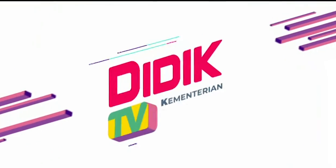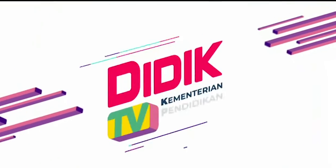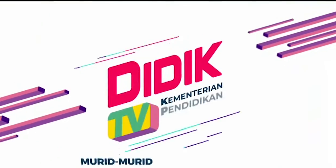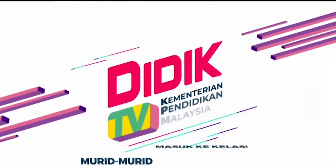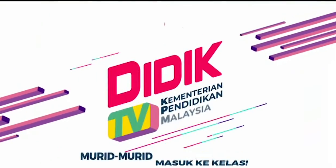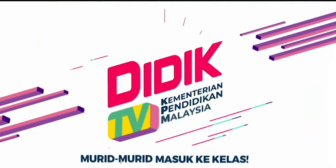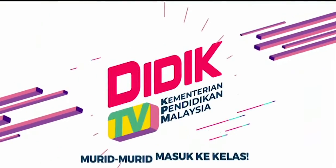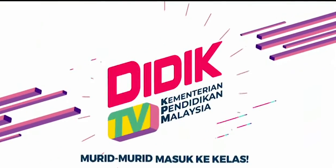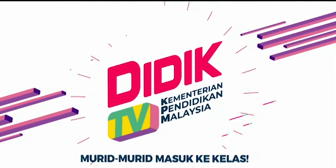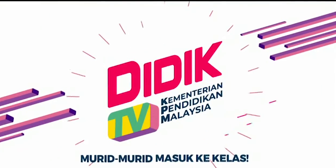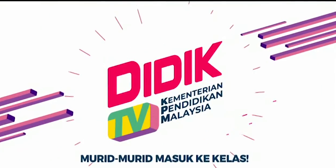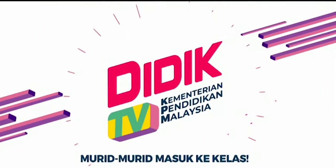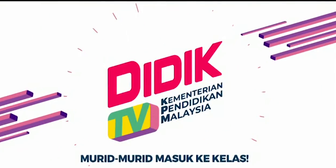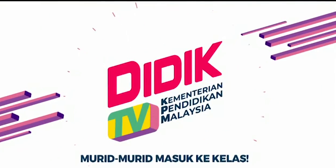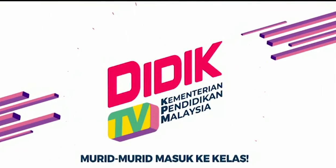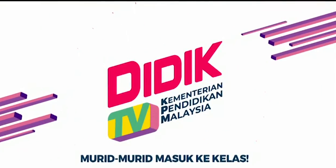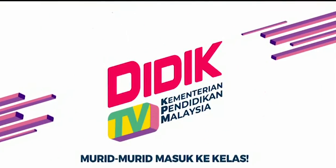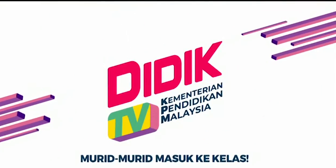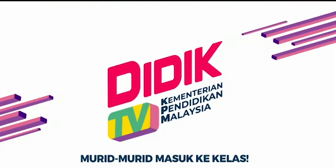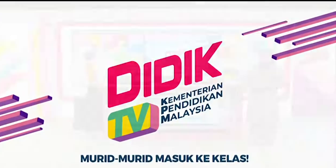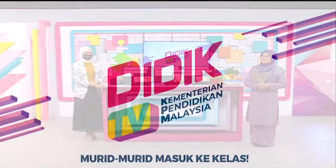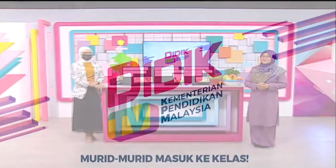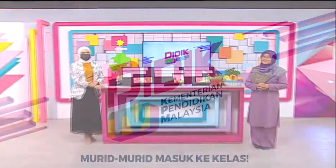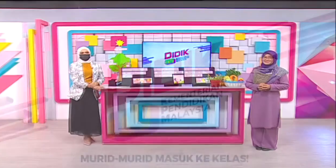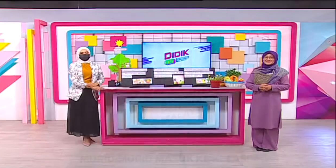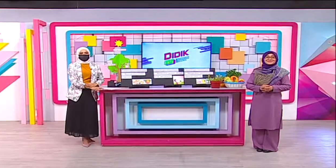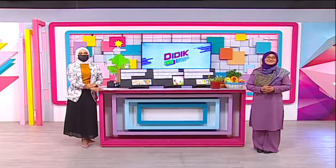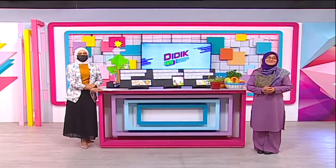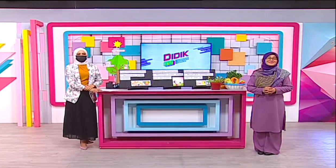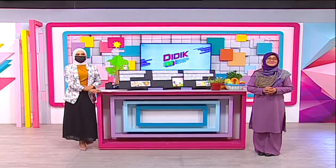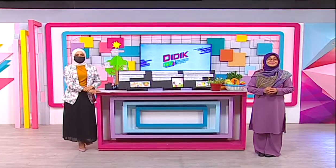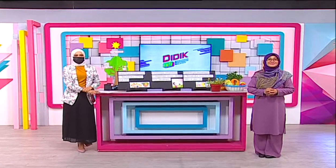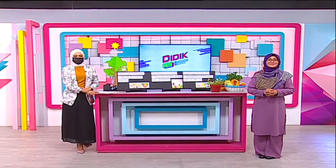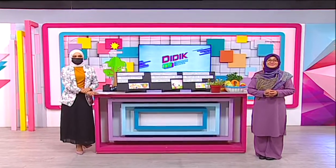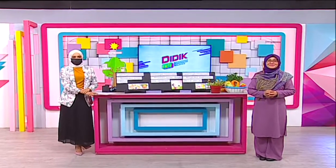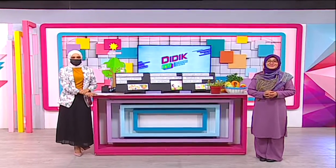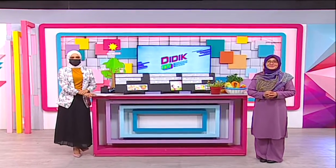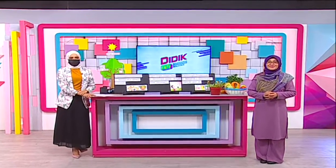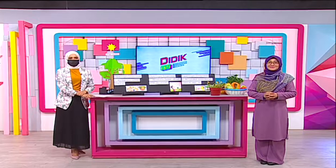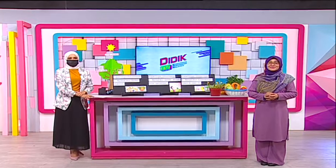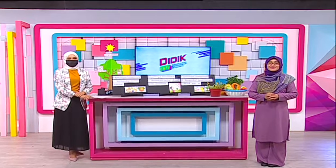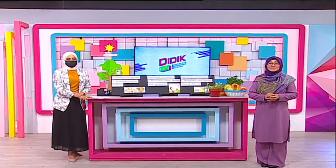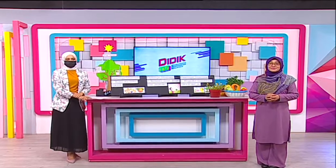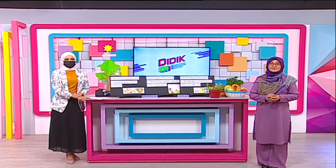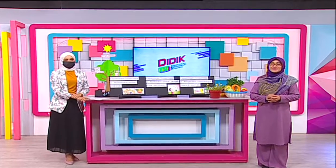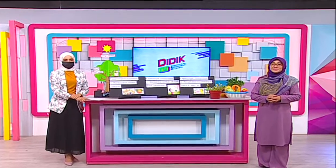Sidik TV key Hai by kembali kita dididik tvcm masih lagi bersama